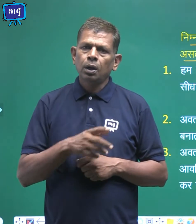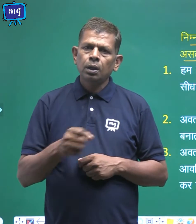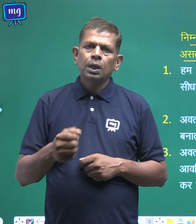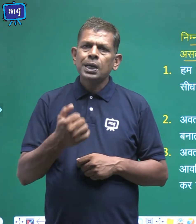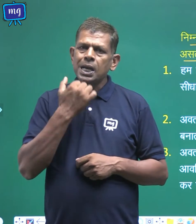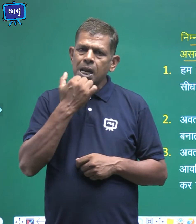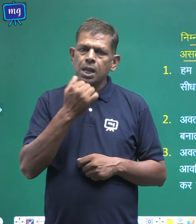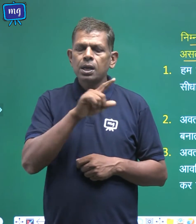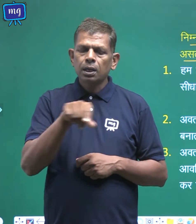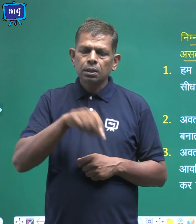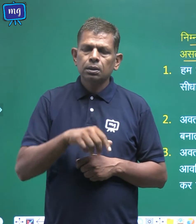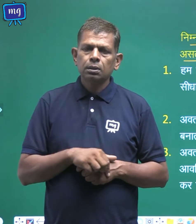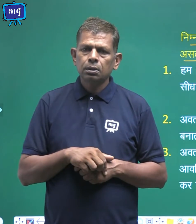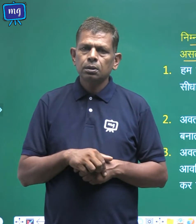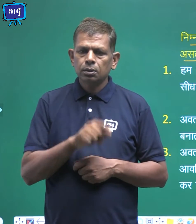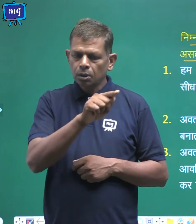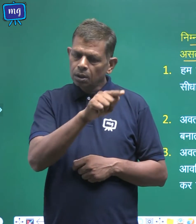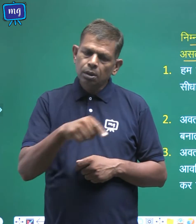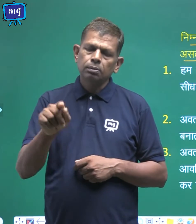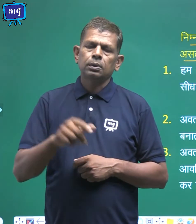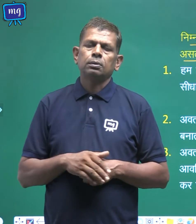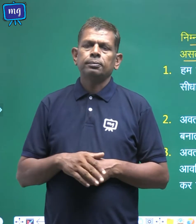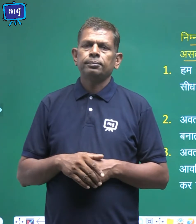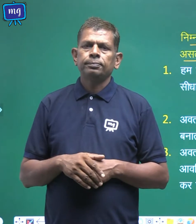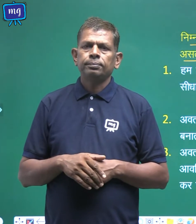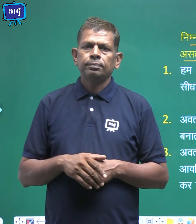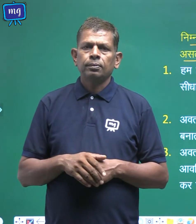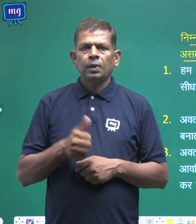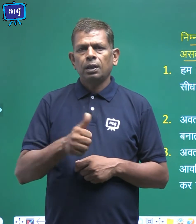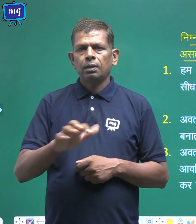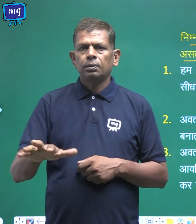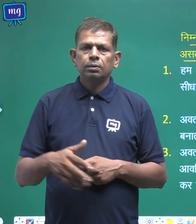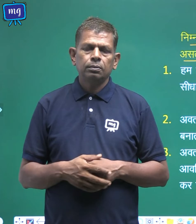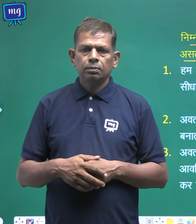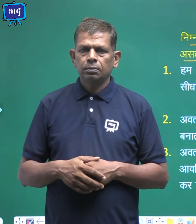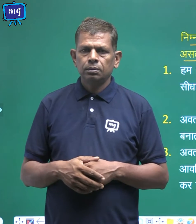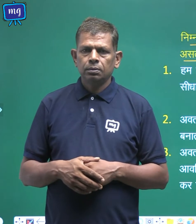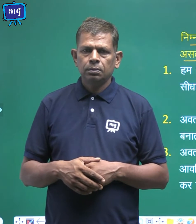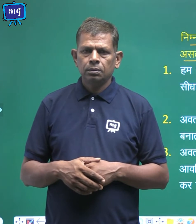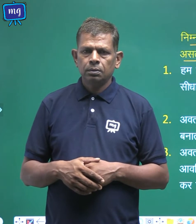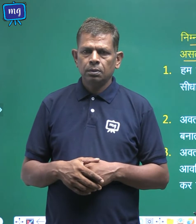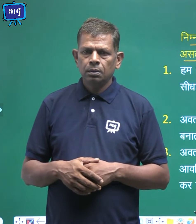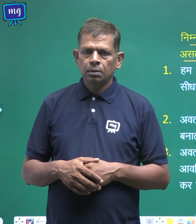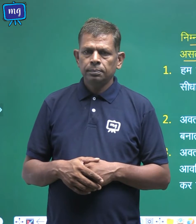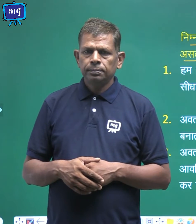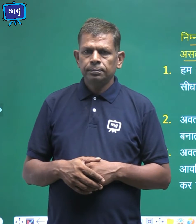अगर गलत है तो असत्य पर। ठीक है बच्चों।